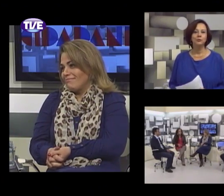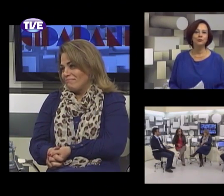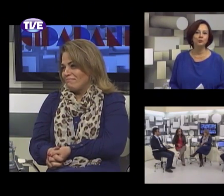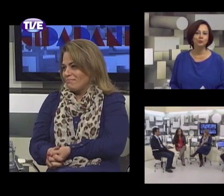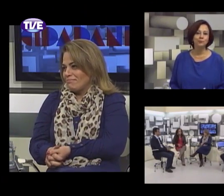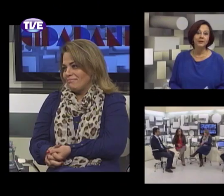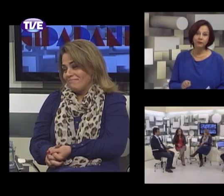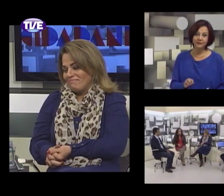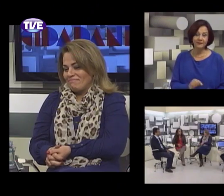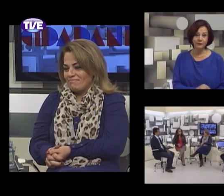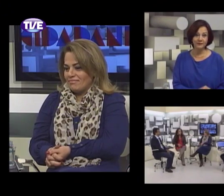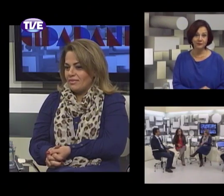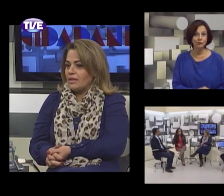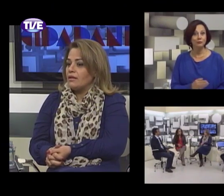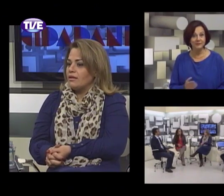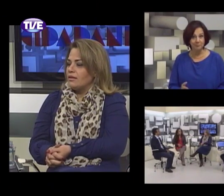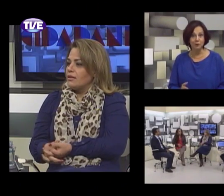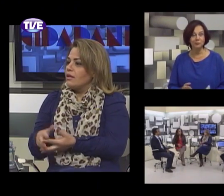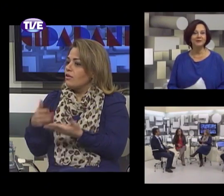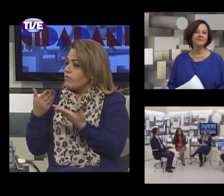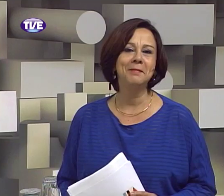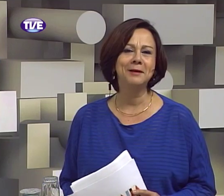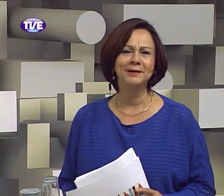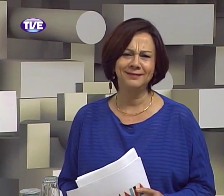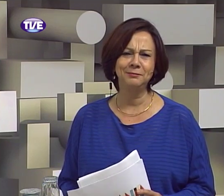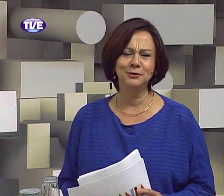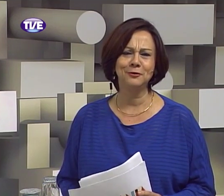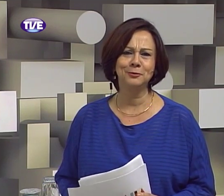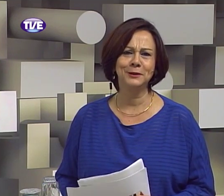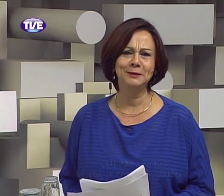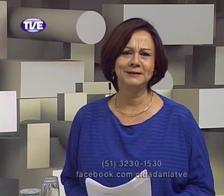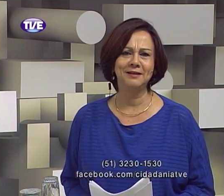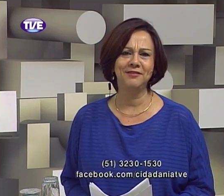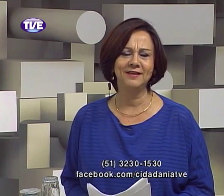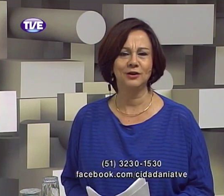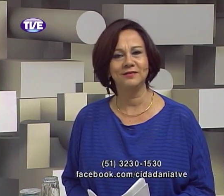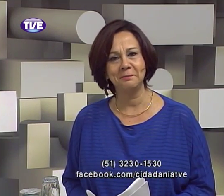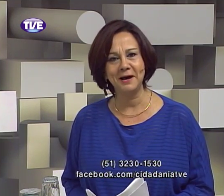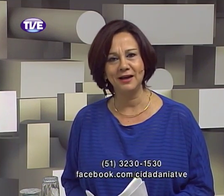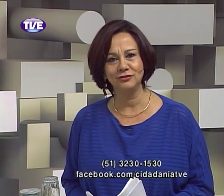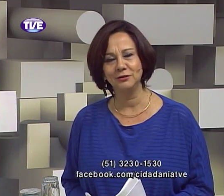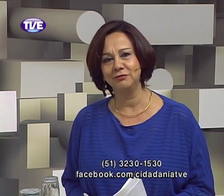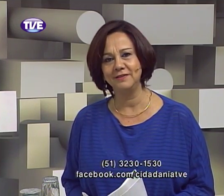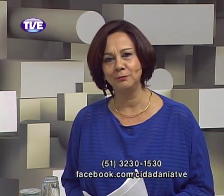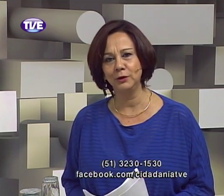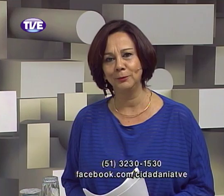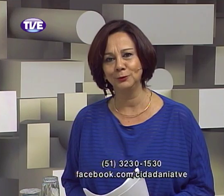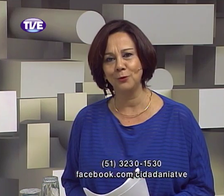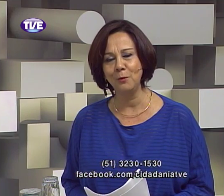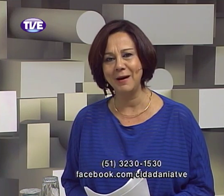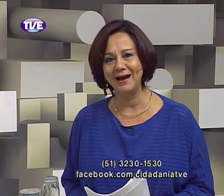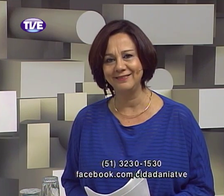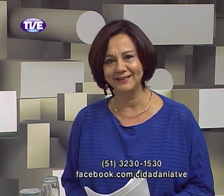aqui no estúdio. E você que está nos assistindo, você pode participar. Participe do nosso programa através da nossa página no